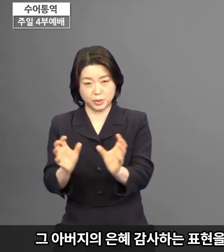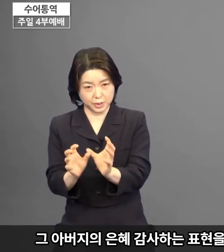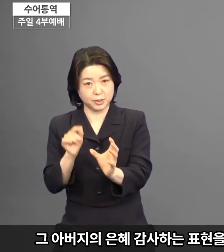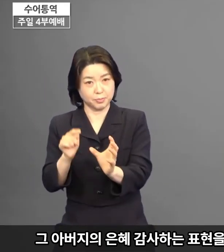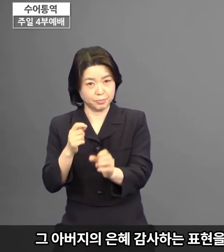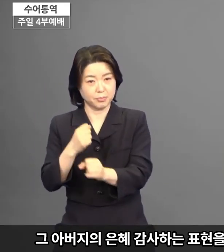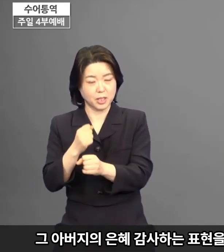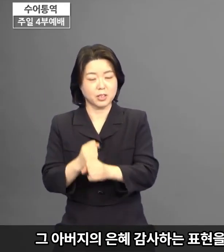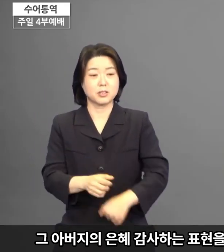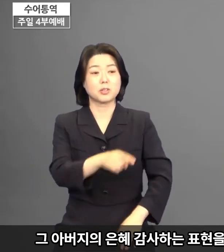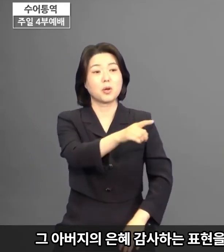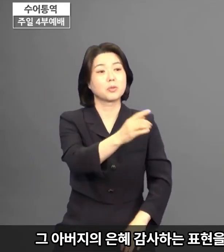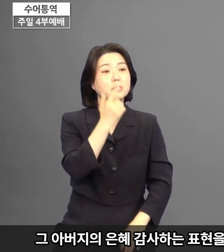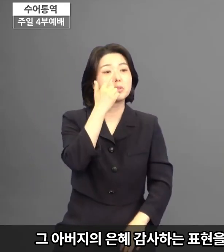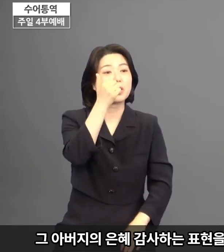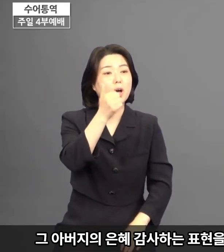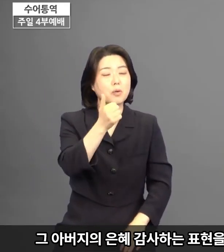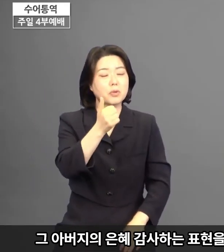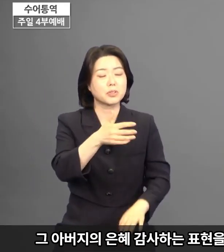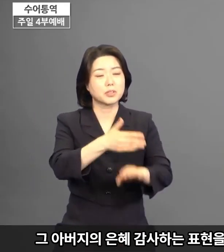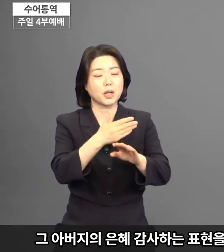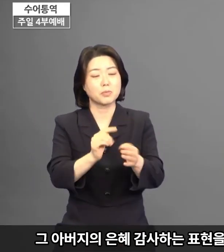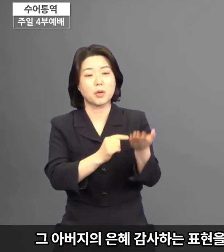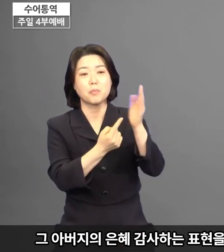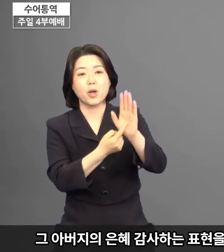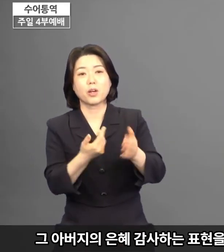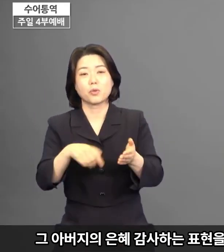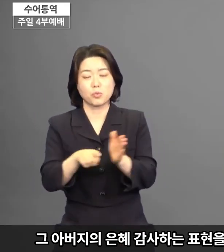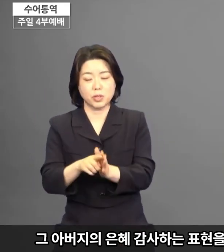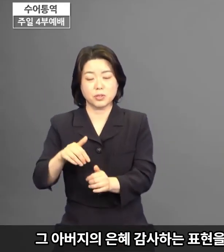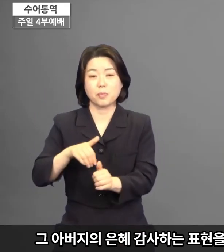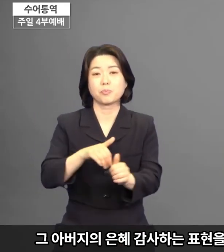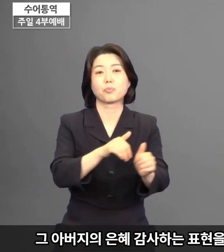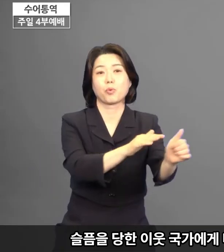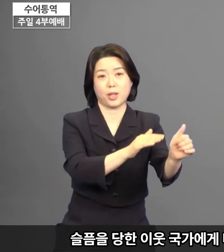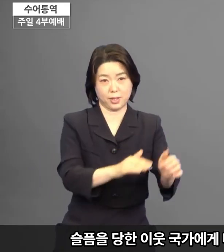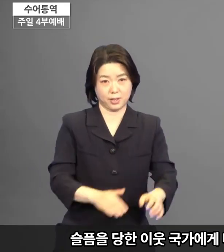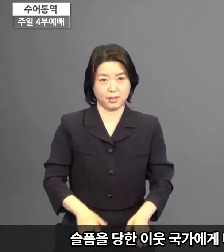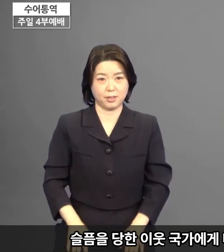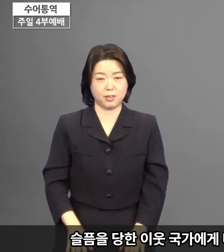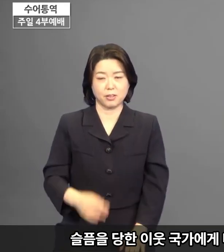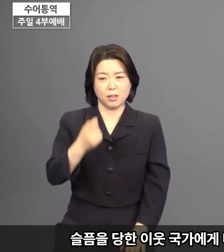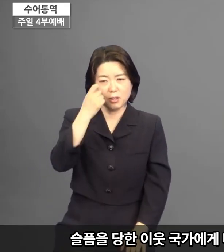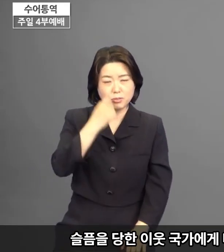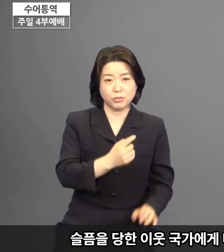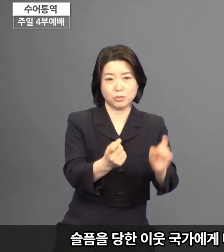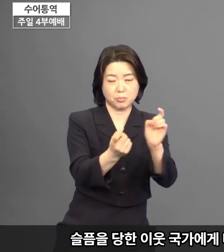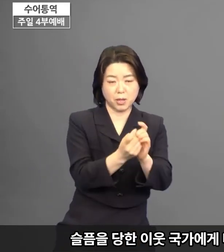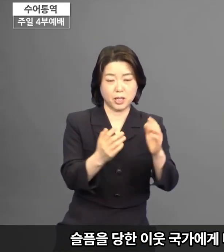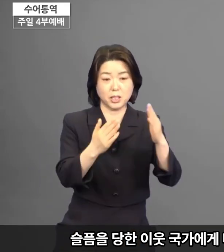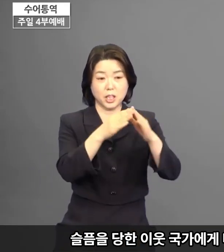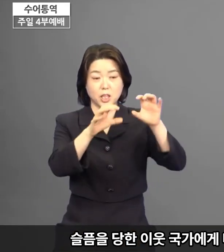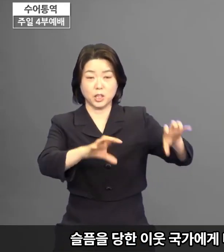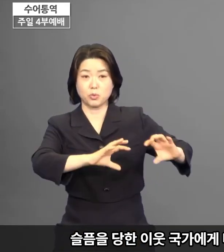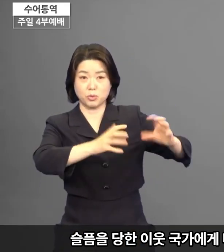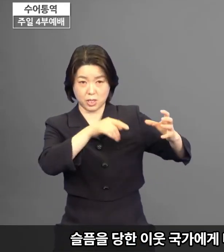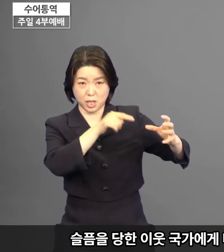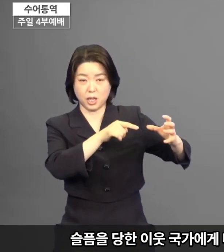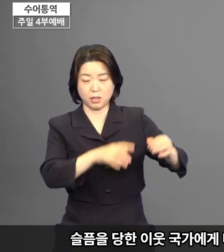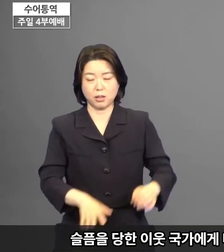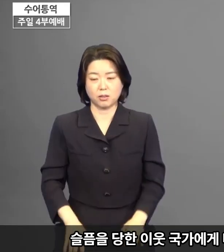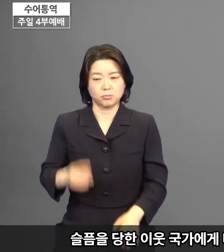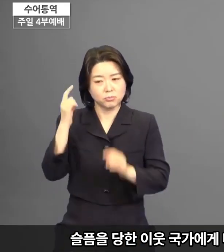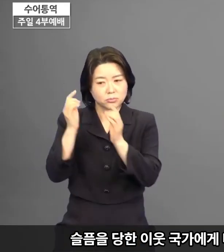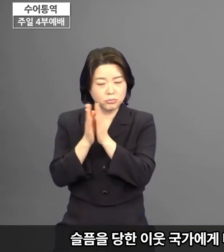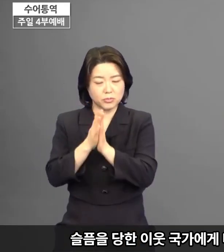은혜에 감사하는 표현을 하기 위해서 사절단을 보내는 것이죠. 슬픔을 당한 이웃 국가에게